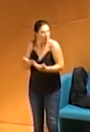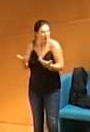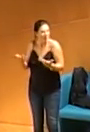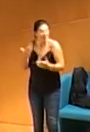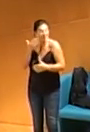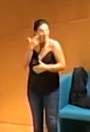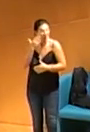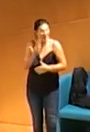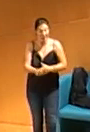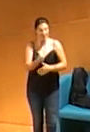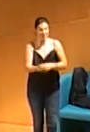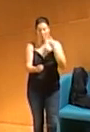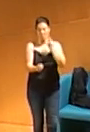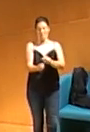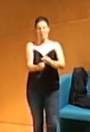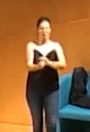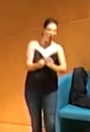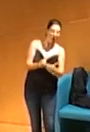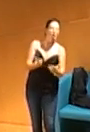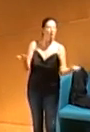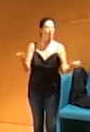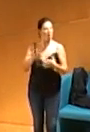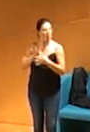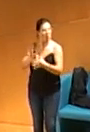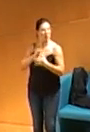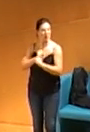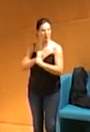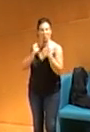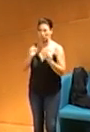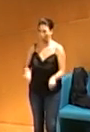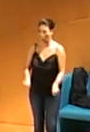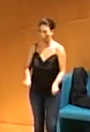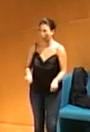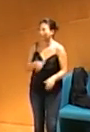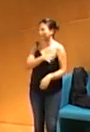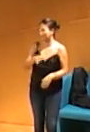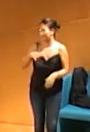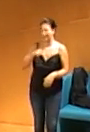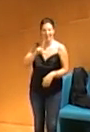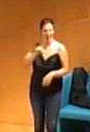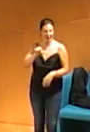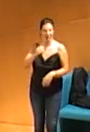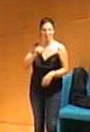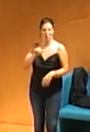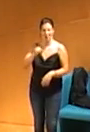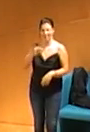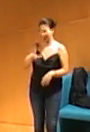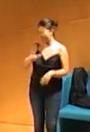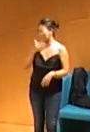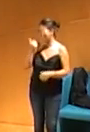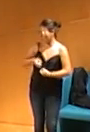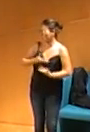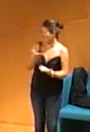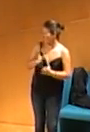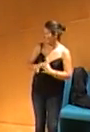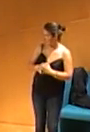l'autre et à partir de là où on peut travailler ensemble. Mais Madame Lachenal le dira mieux que moi. Alors, c'est vrai que là,